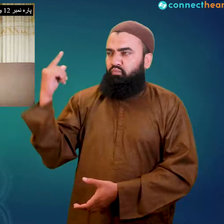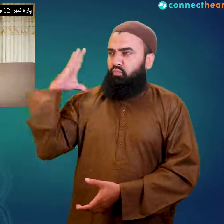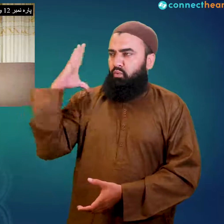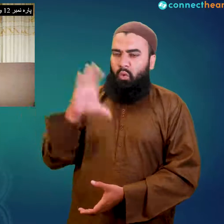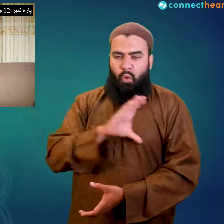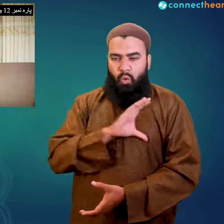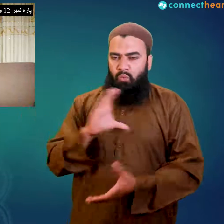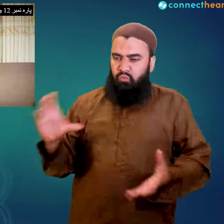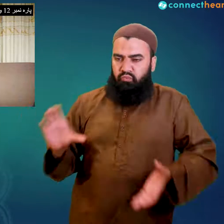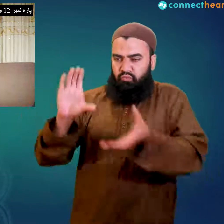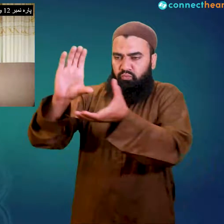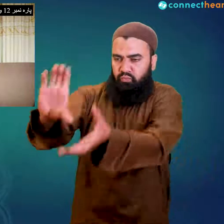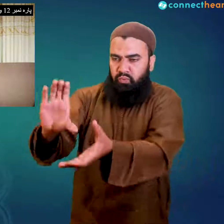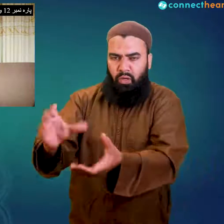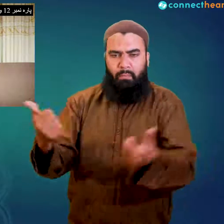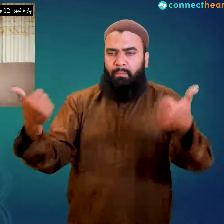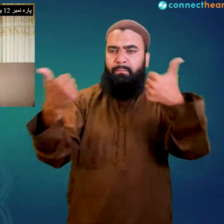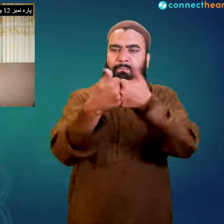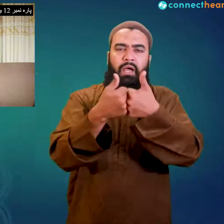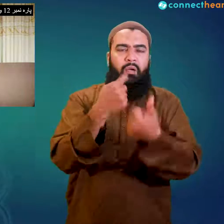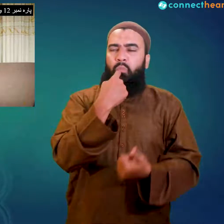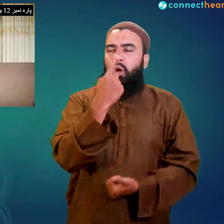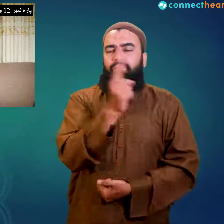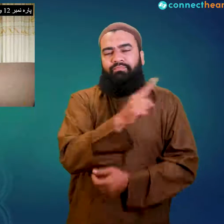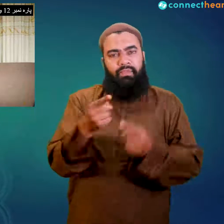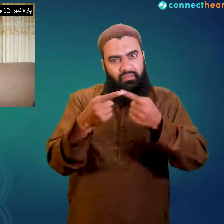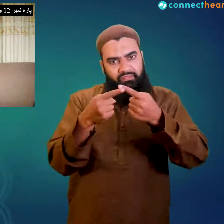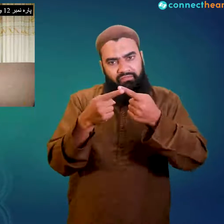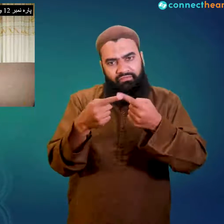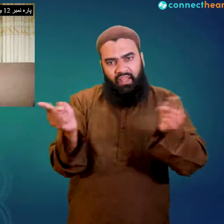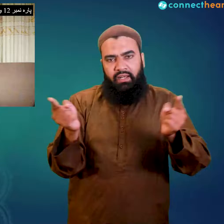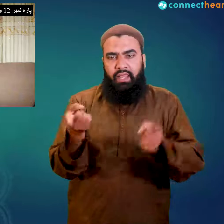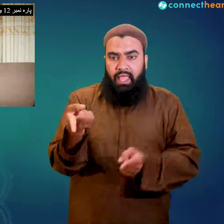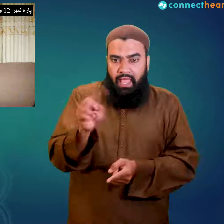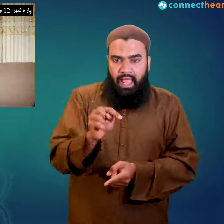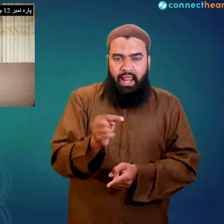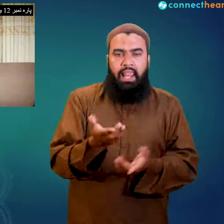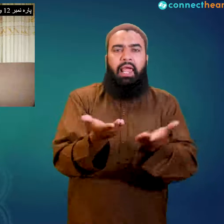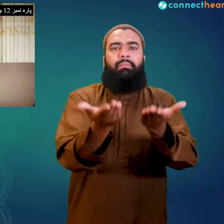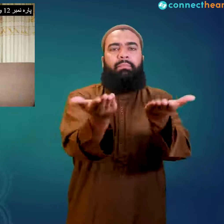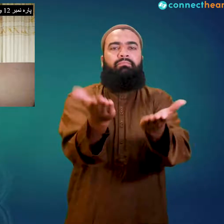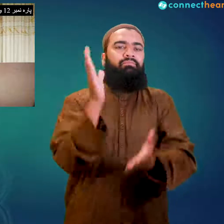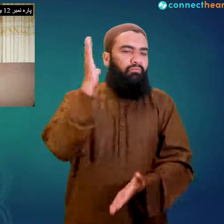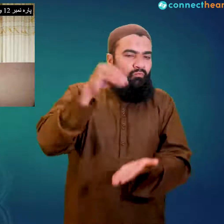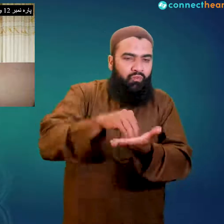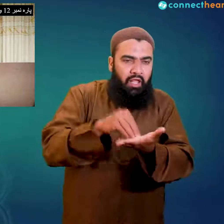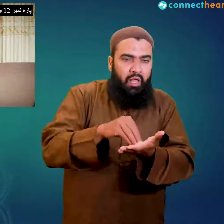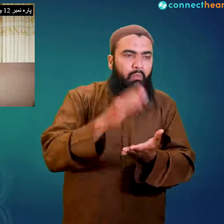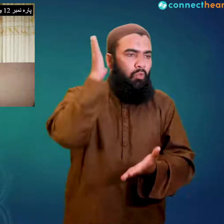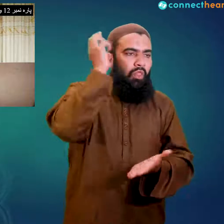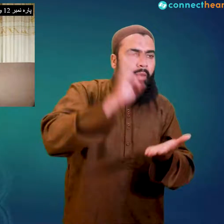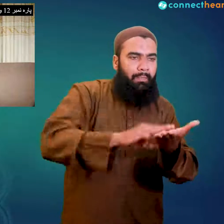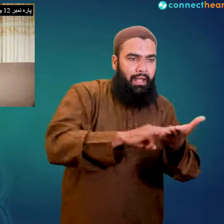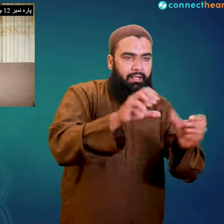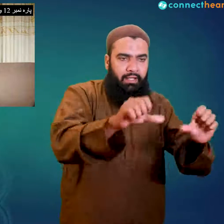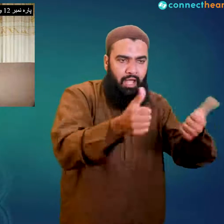عمل صالح پر آ گیا، حق کو قبول کر لیا، اللہ نے اس کے لیے بڑا اجر تیار کر رکھا ہے۔